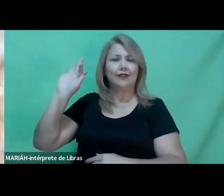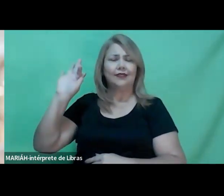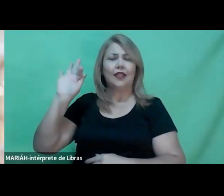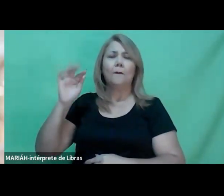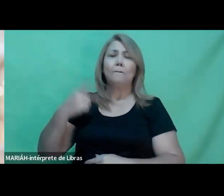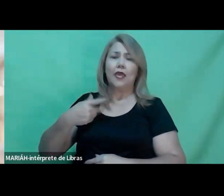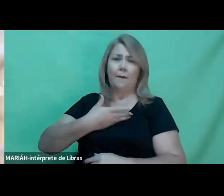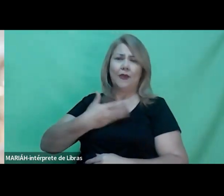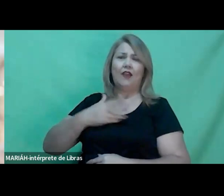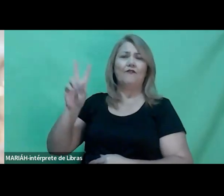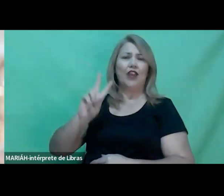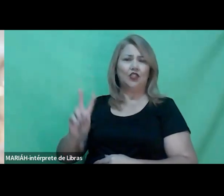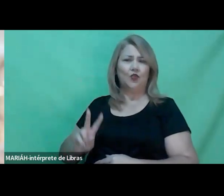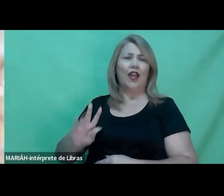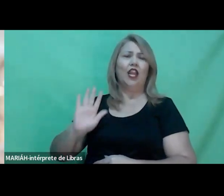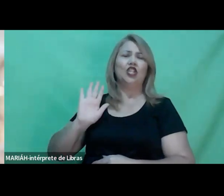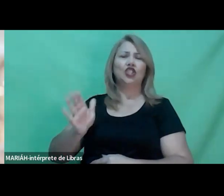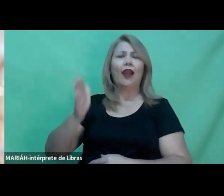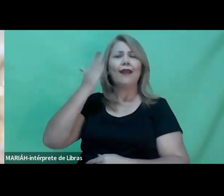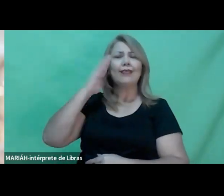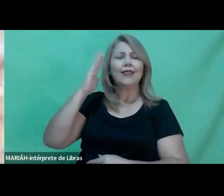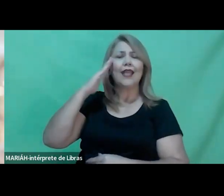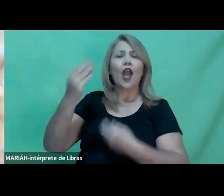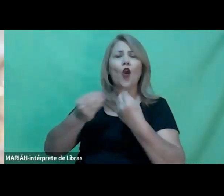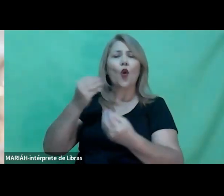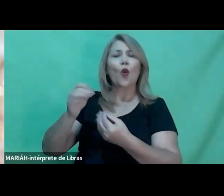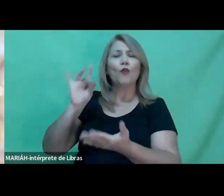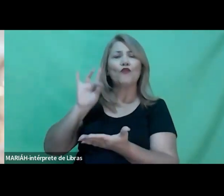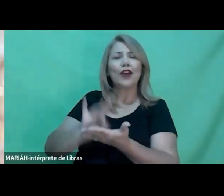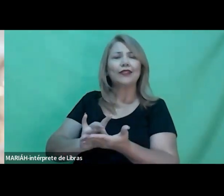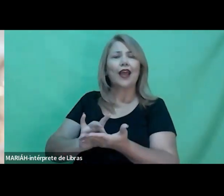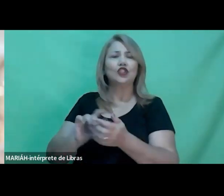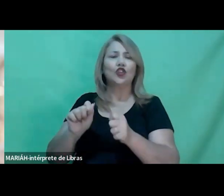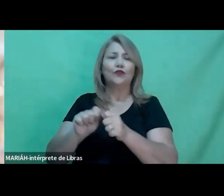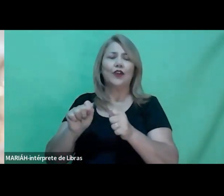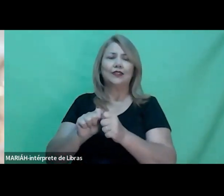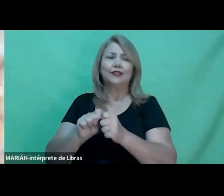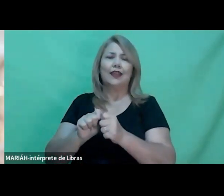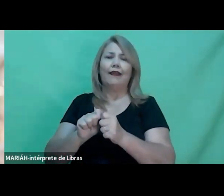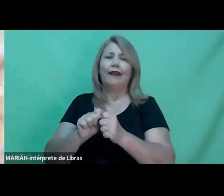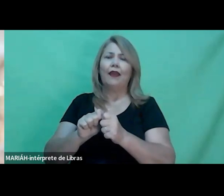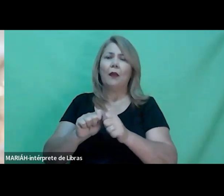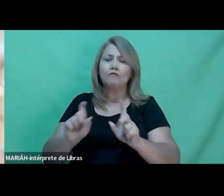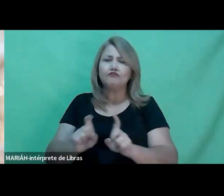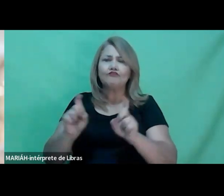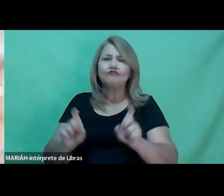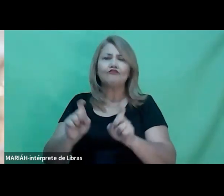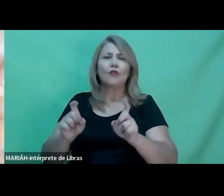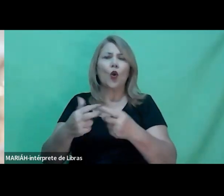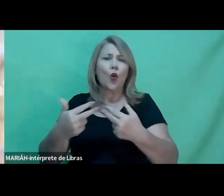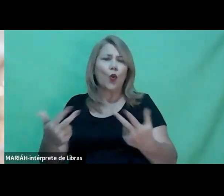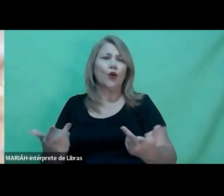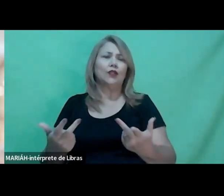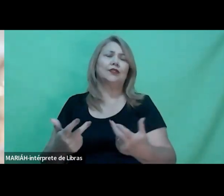le interpretamos la realidad tecleando en una máquina teletouch o con Jason un amigo